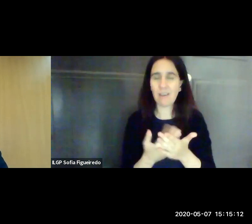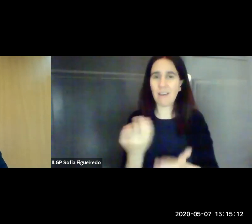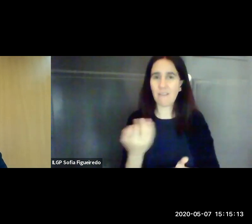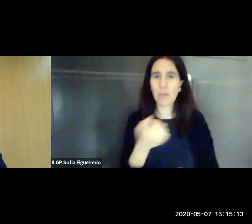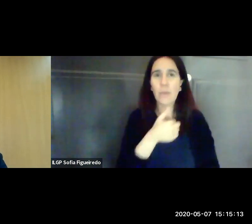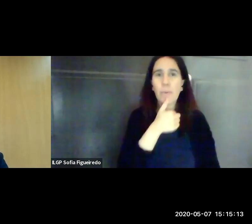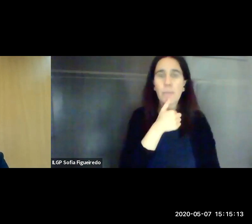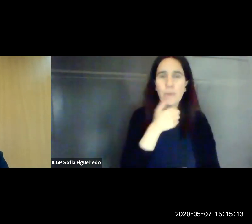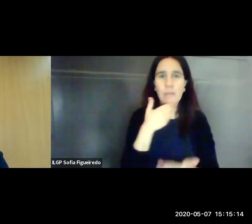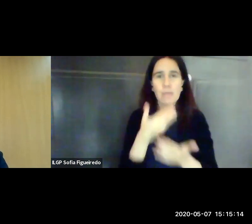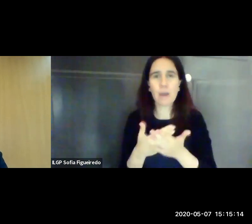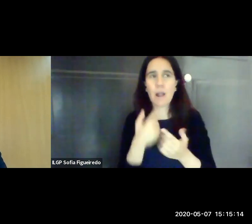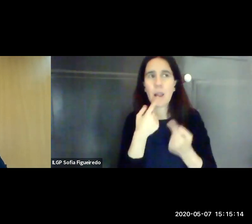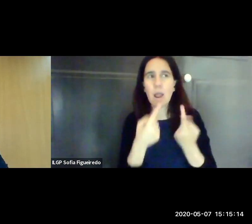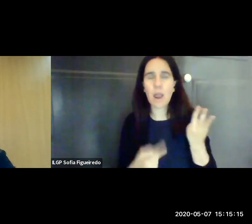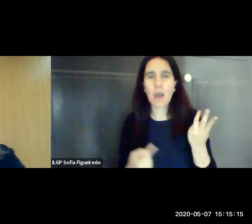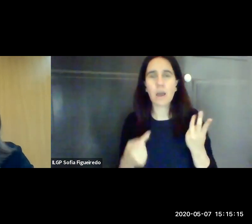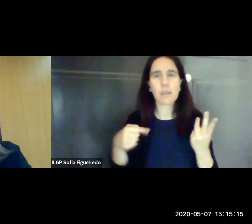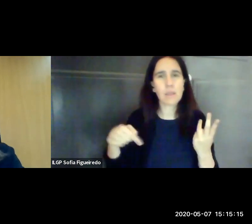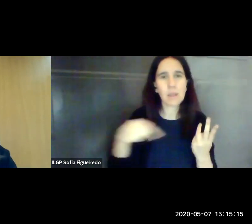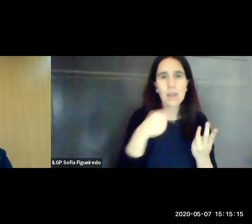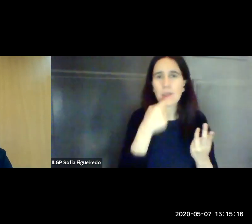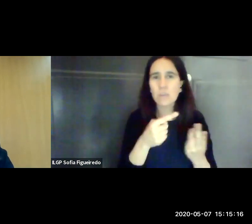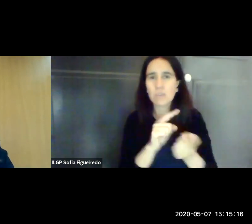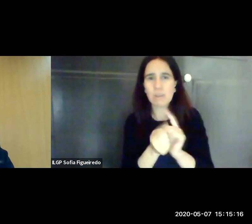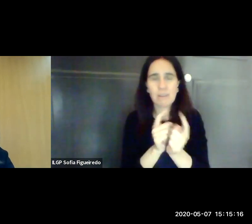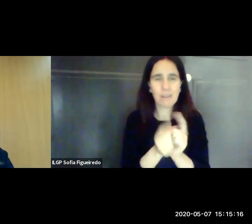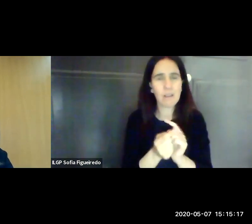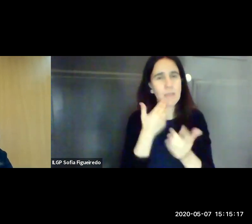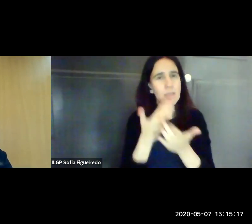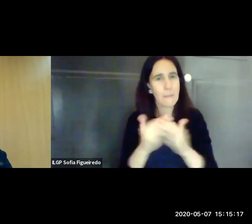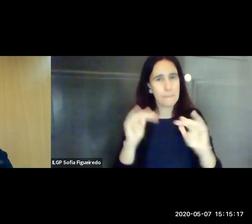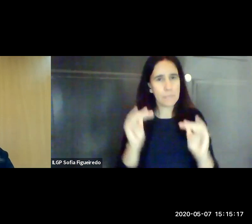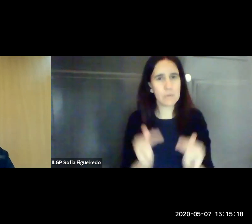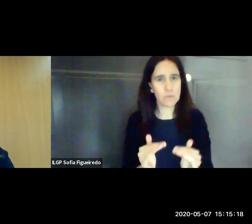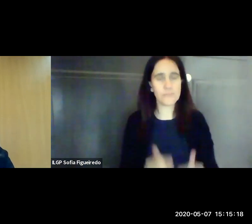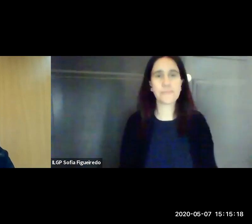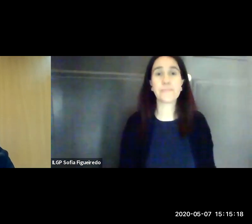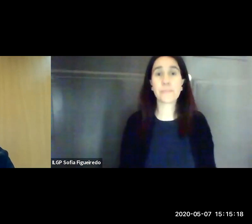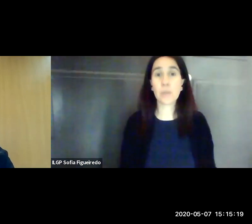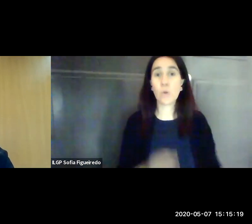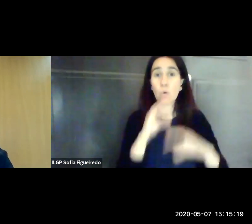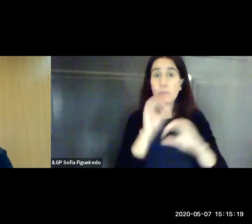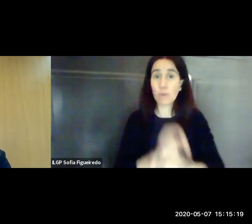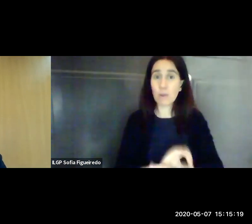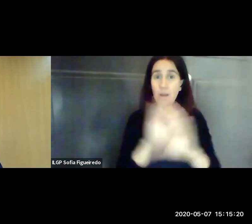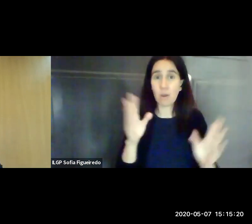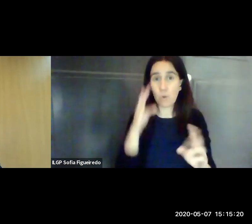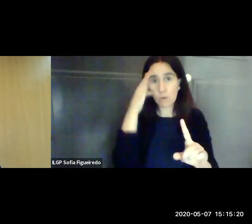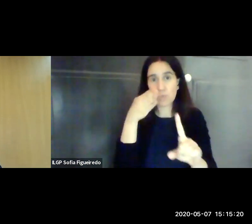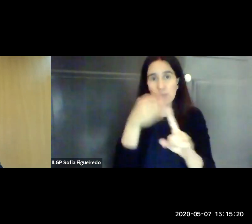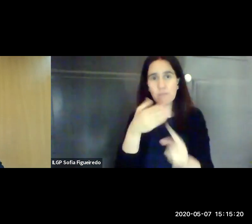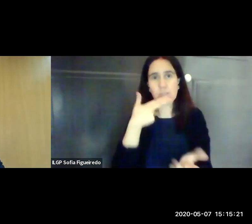questão dos rumores e dos boatos. Uma comunicação clara, objetiva e sincera evita com certeza